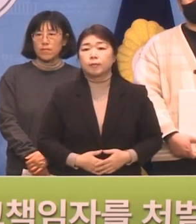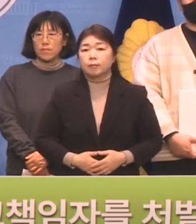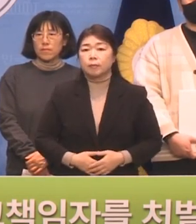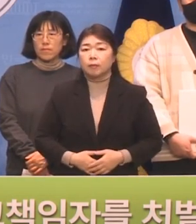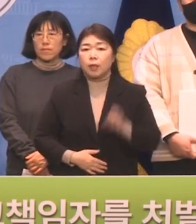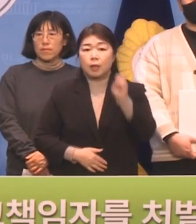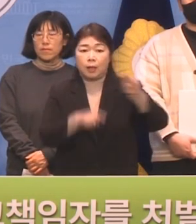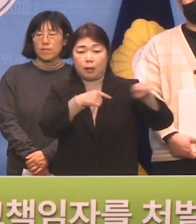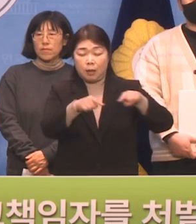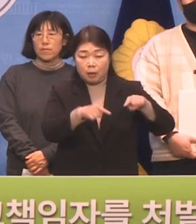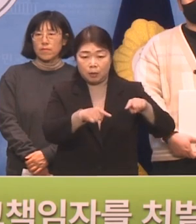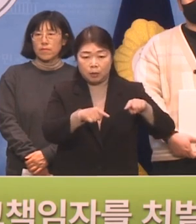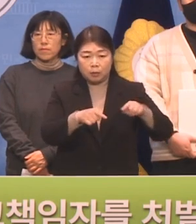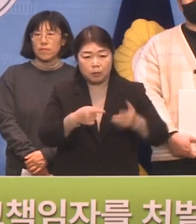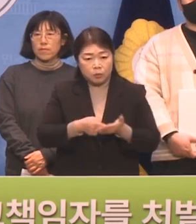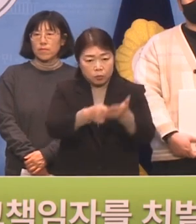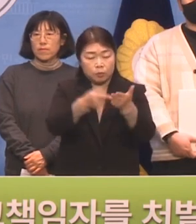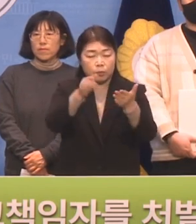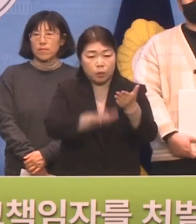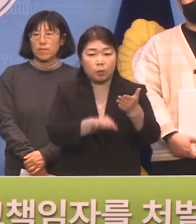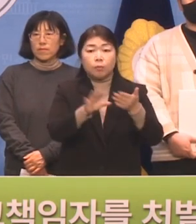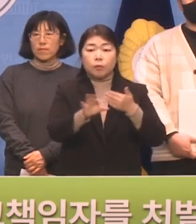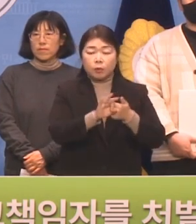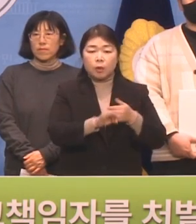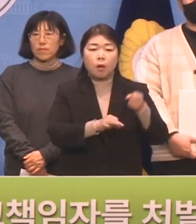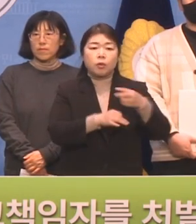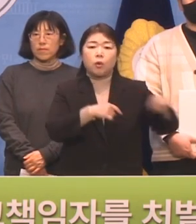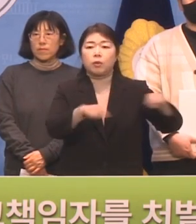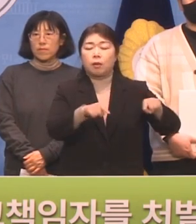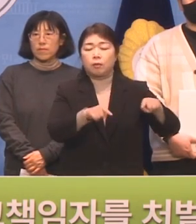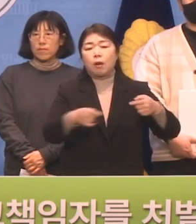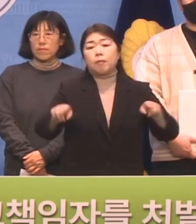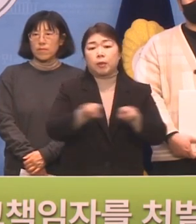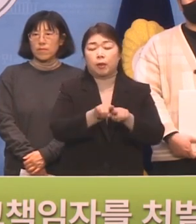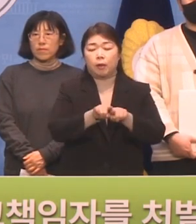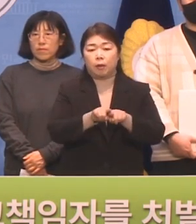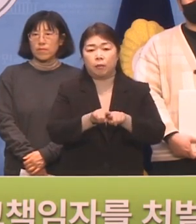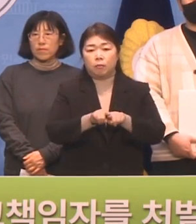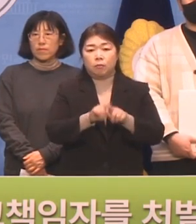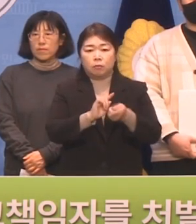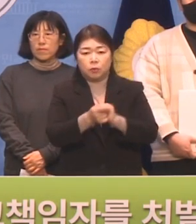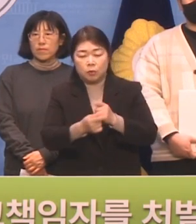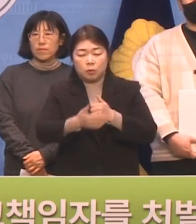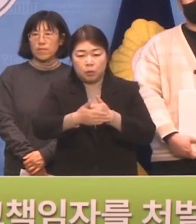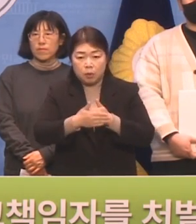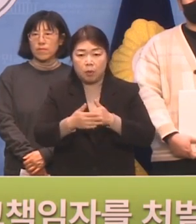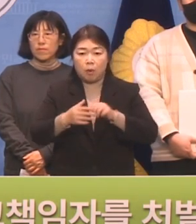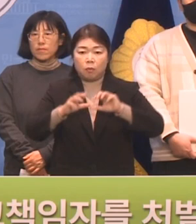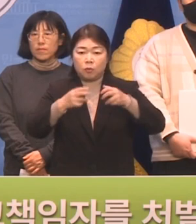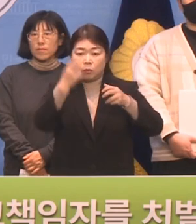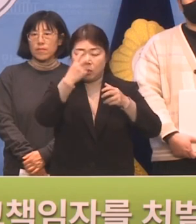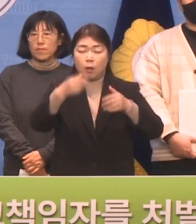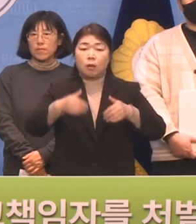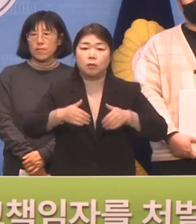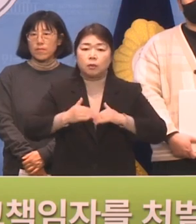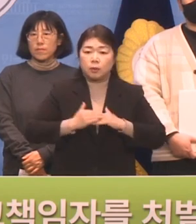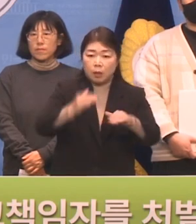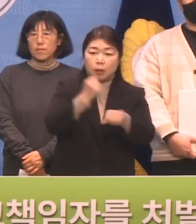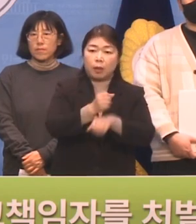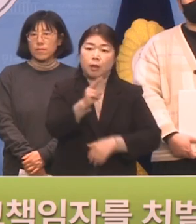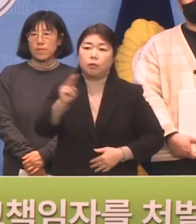야당이 이렇게 명단을 제출하면 여당도 함께 명단을 제출해서 국정조사가 이루어질 수 있도록